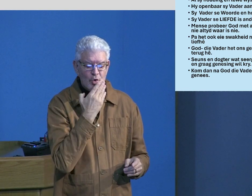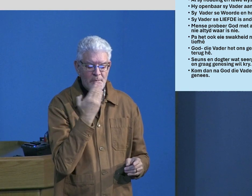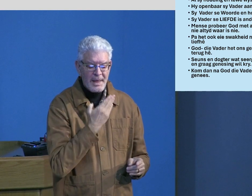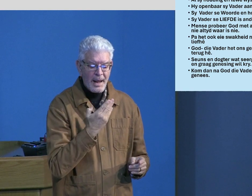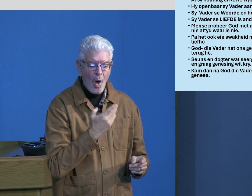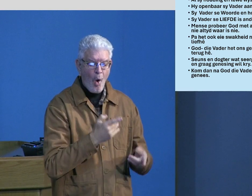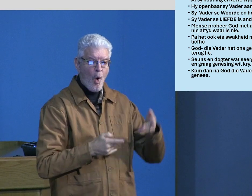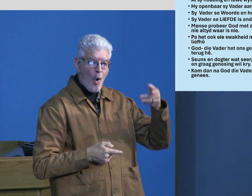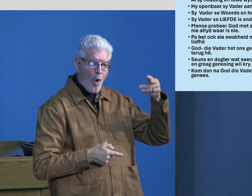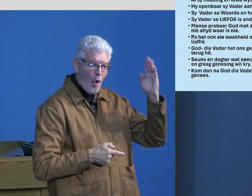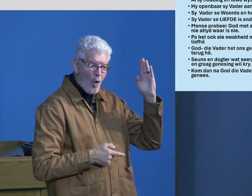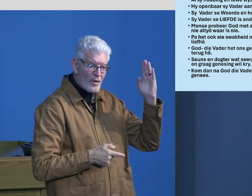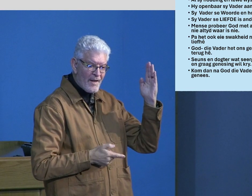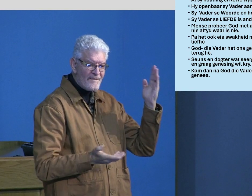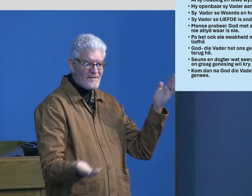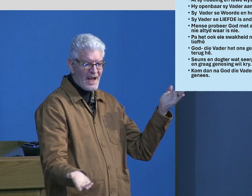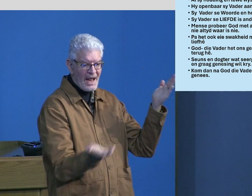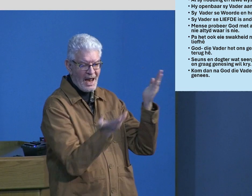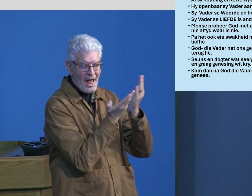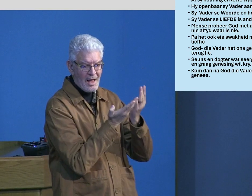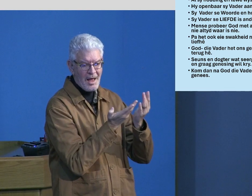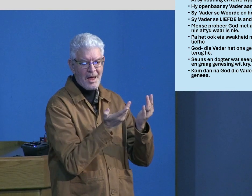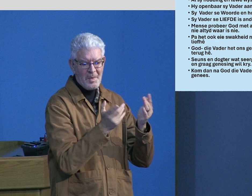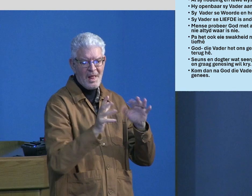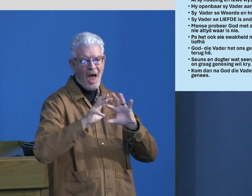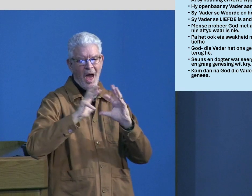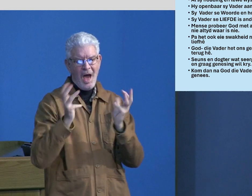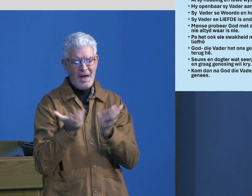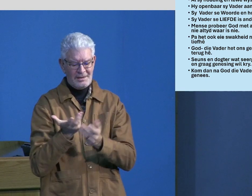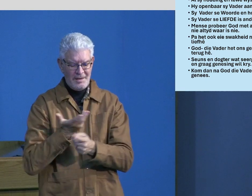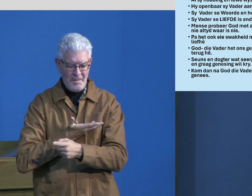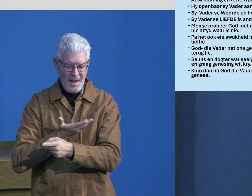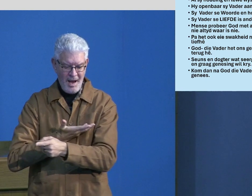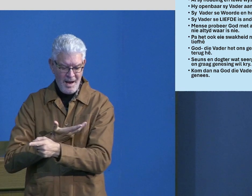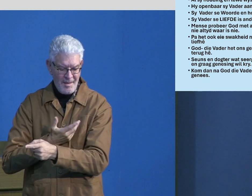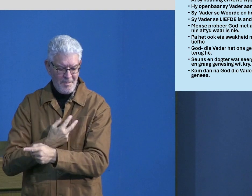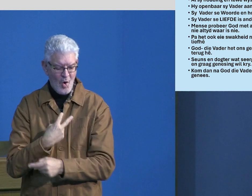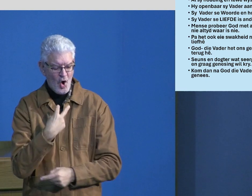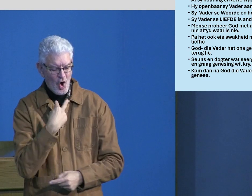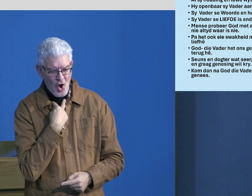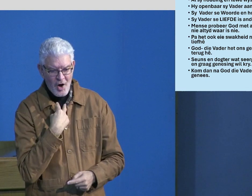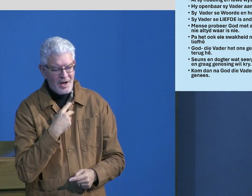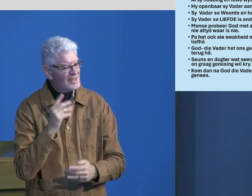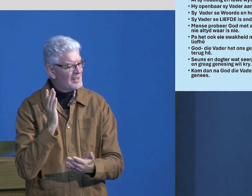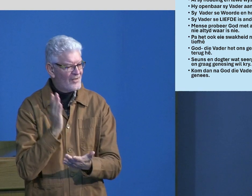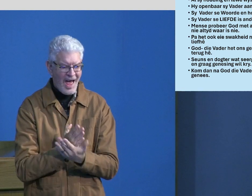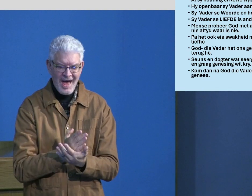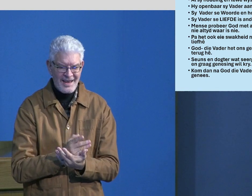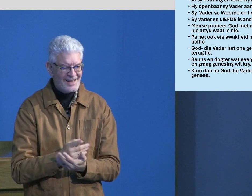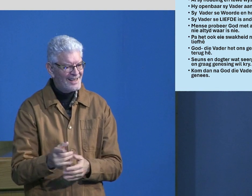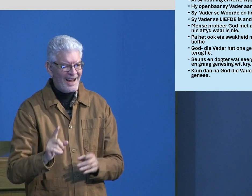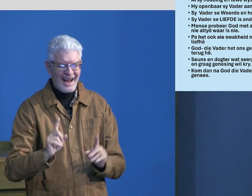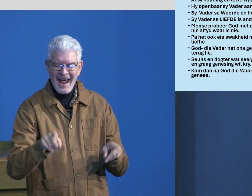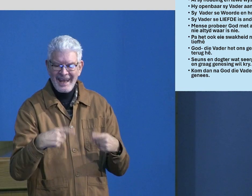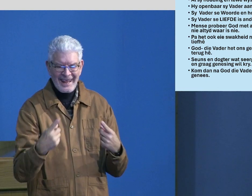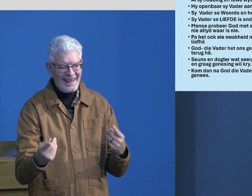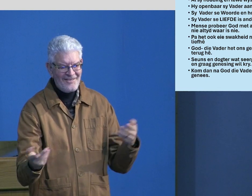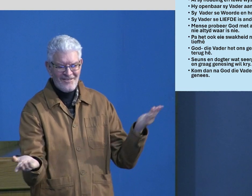Maar mense probeer om die aardse Vader en die hemelse Vader te vergelyk, maar ongelukkig kan dit